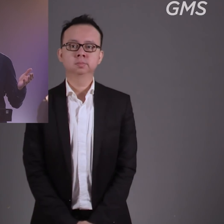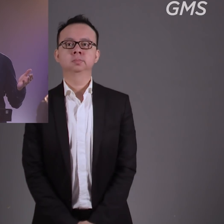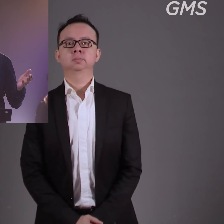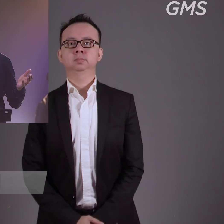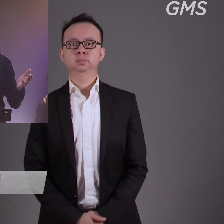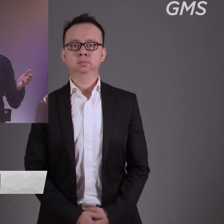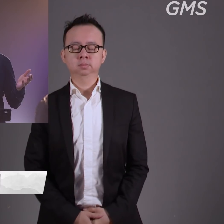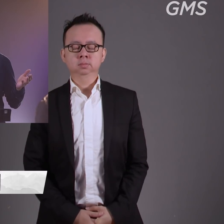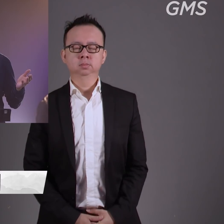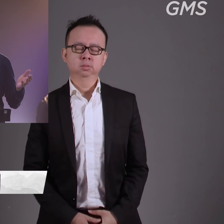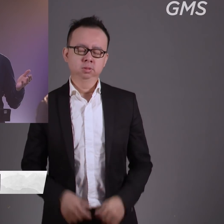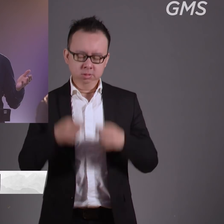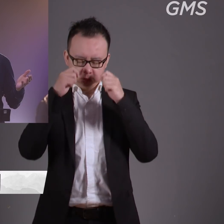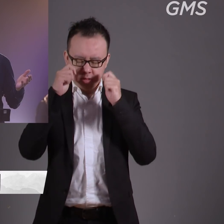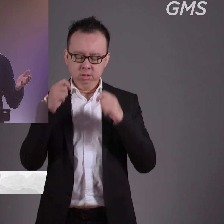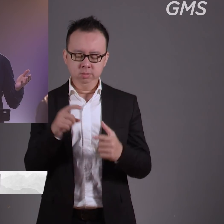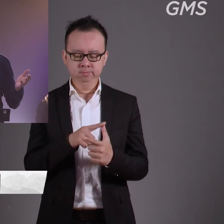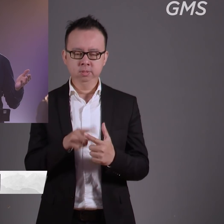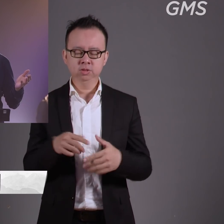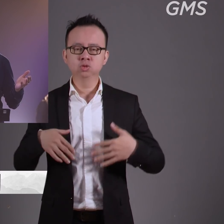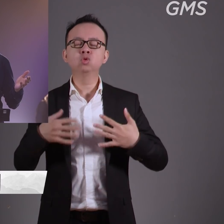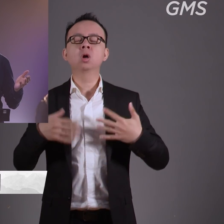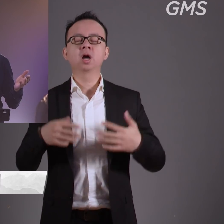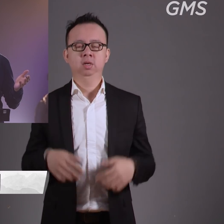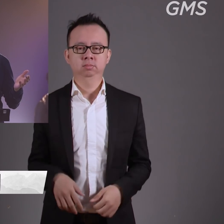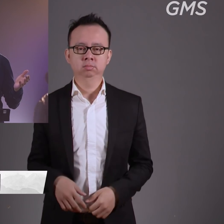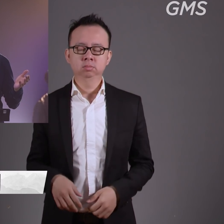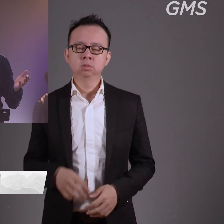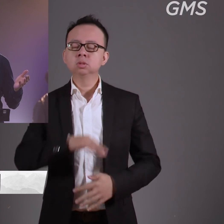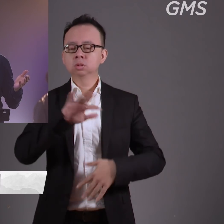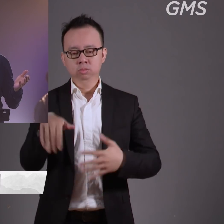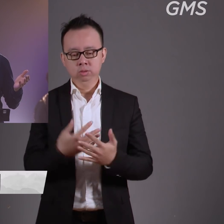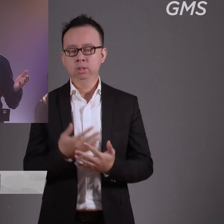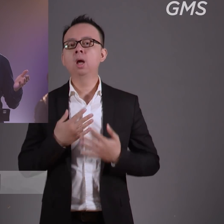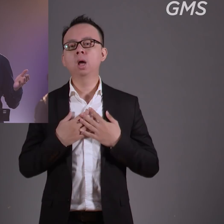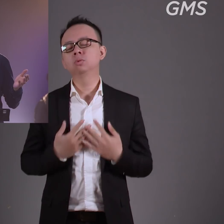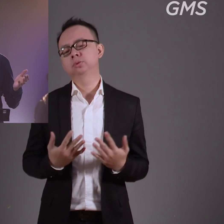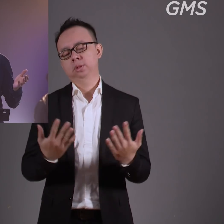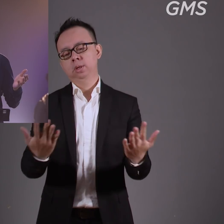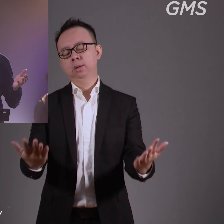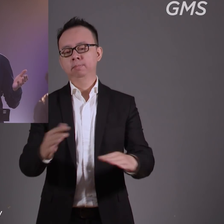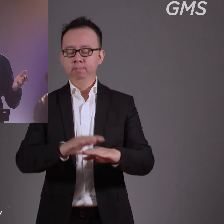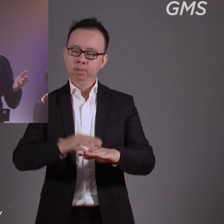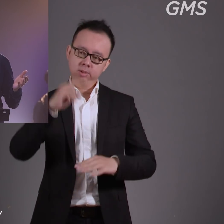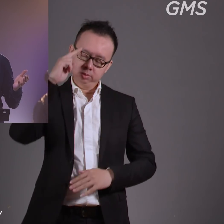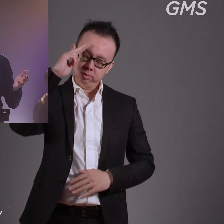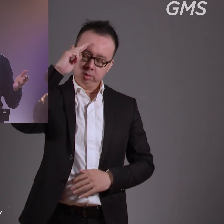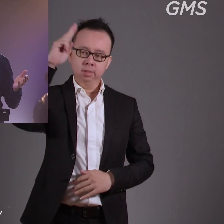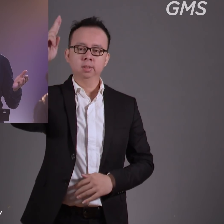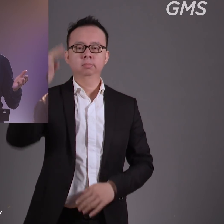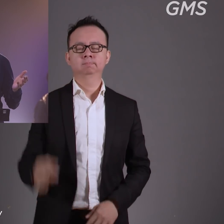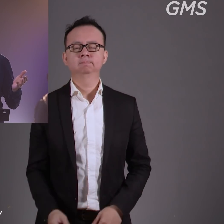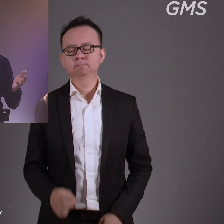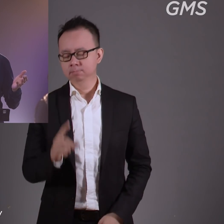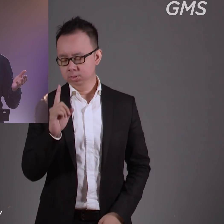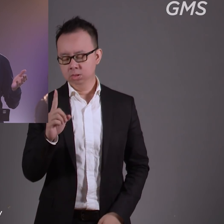Segala suka maupun duka kami, setiap penyesalan dan kebanggaan kami serahkan kepadamu. Yang satu hal yang